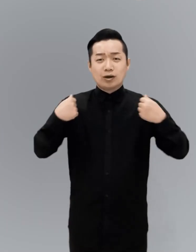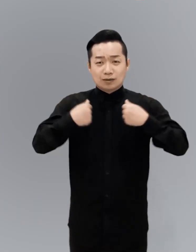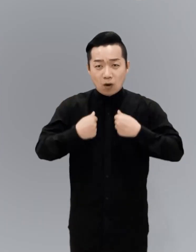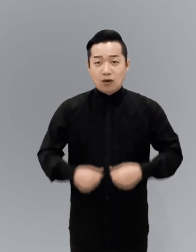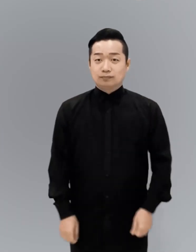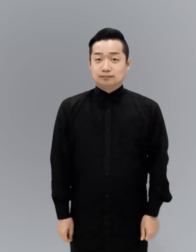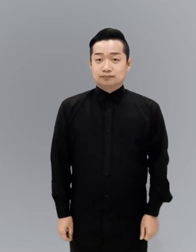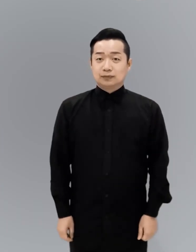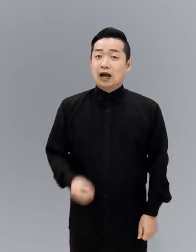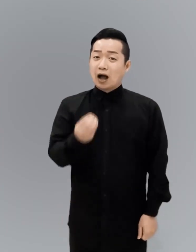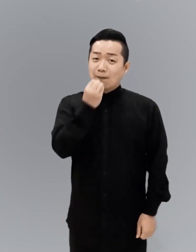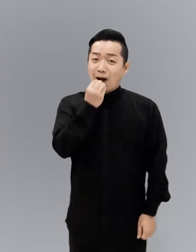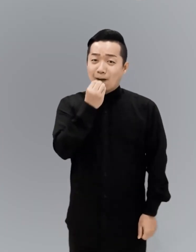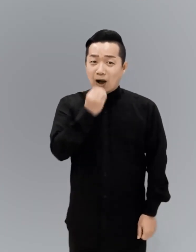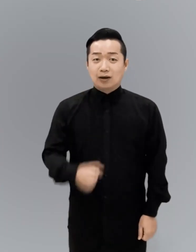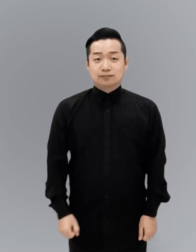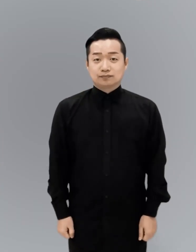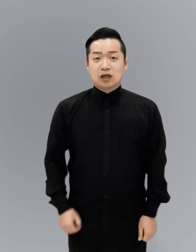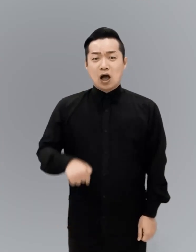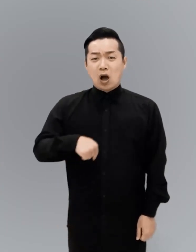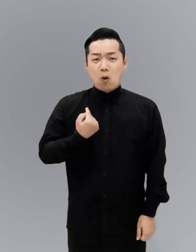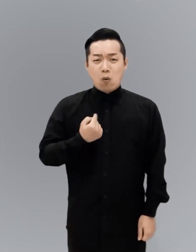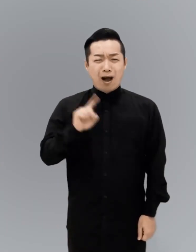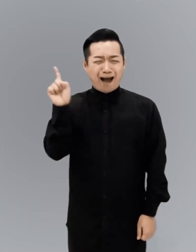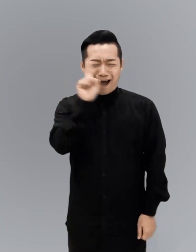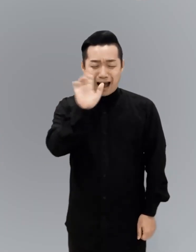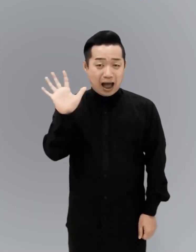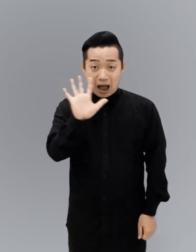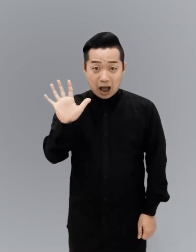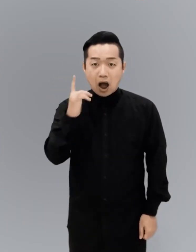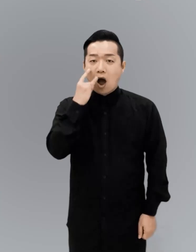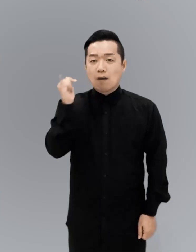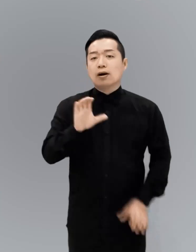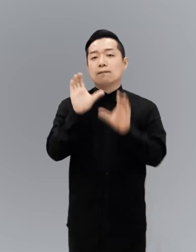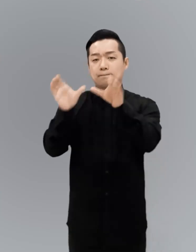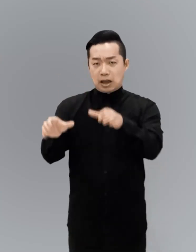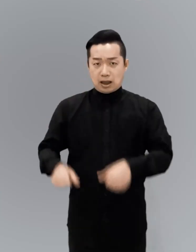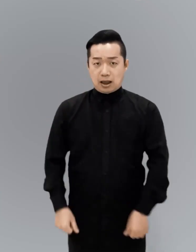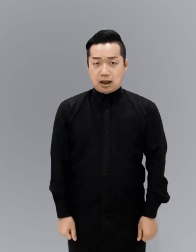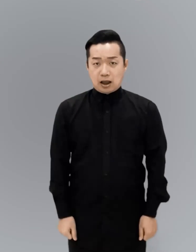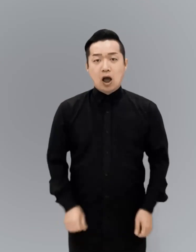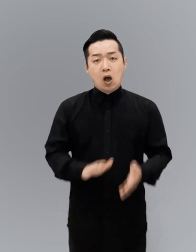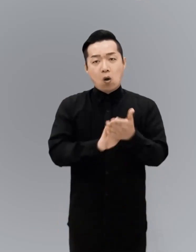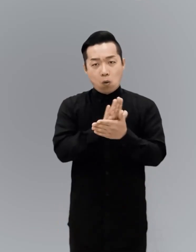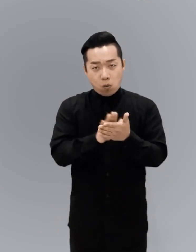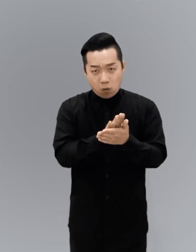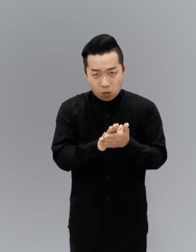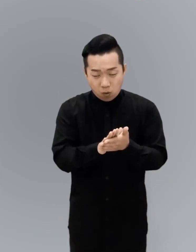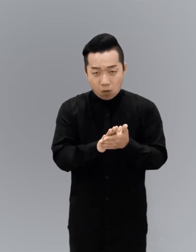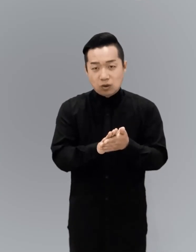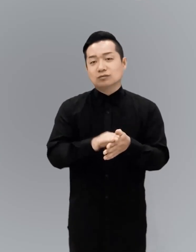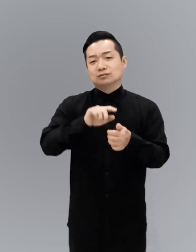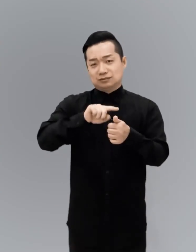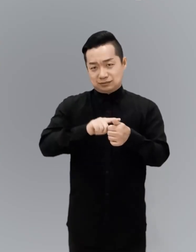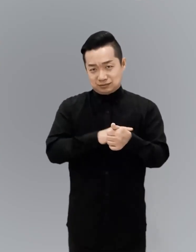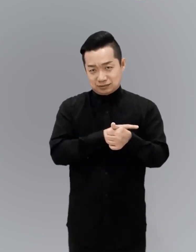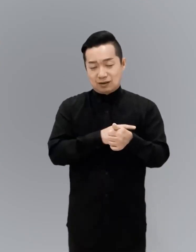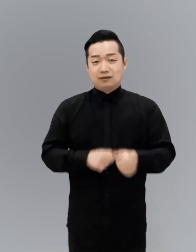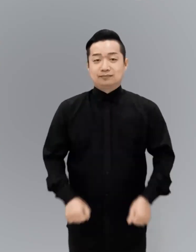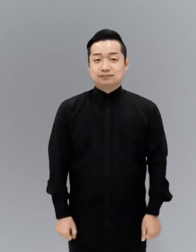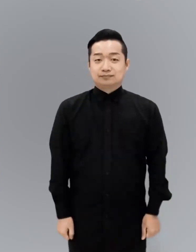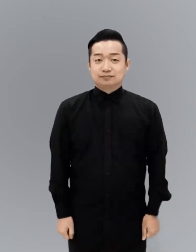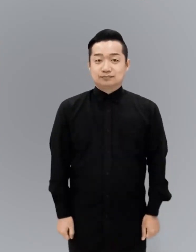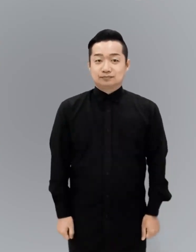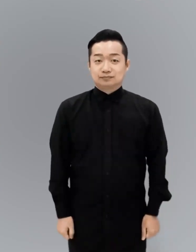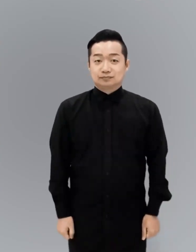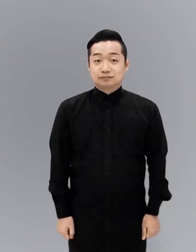옷 입는 거, 먹는 거 혼자 다 하지 않고 엄마가 하게 되거든요. 노는 것도 심지어 그렇게 하게